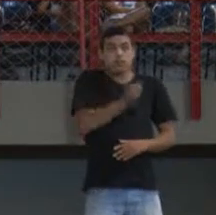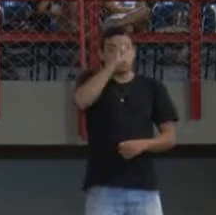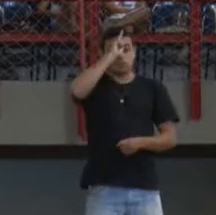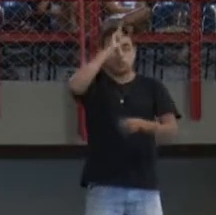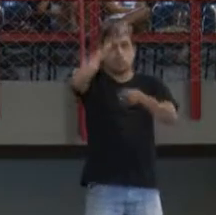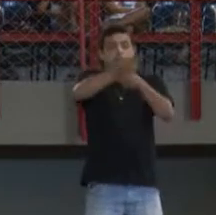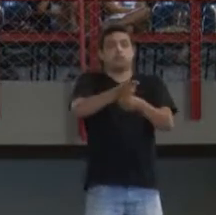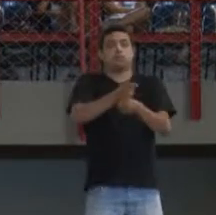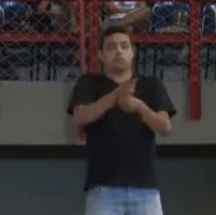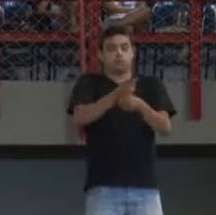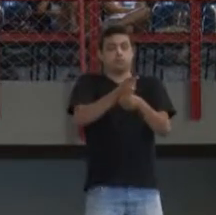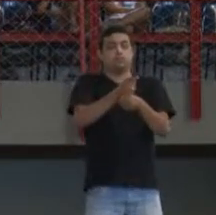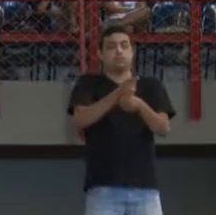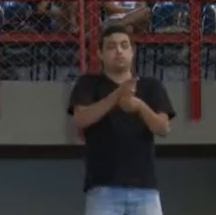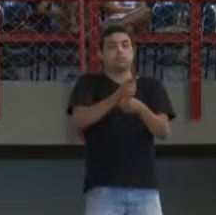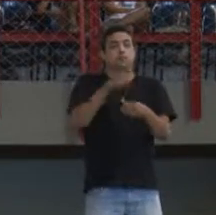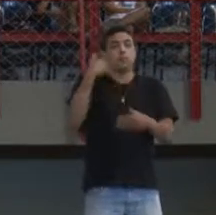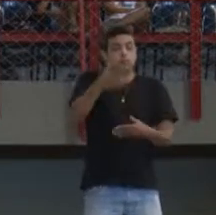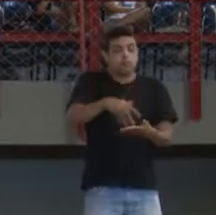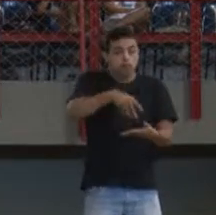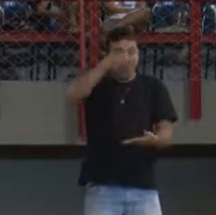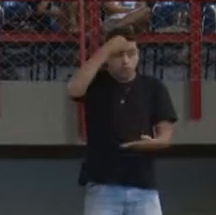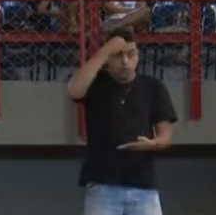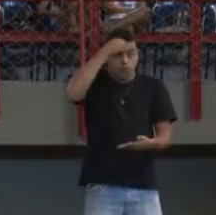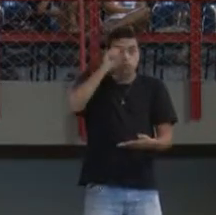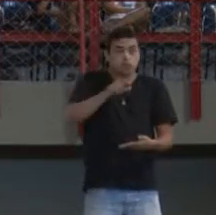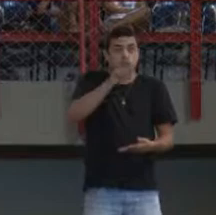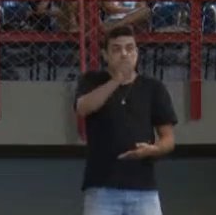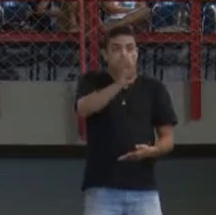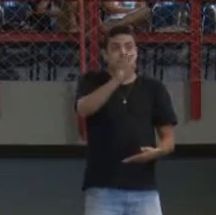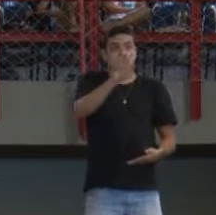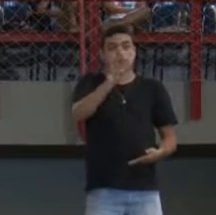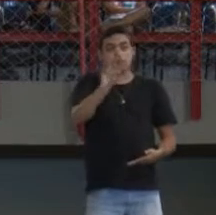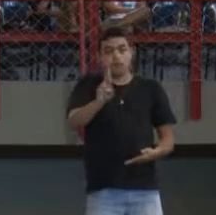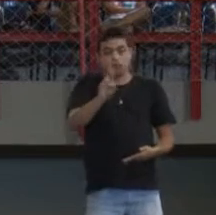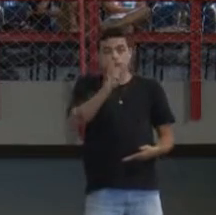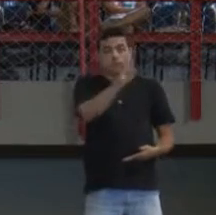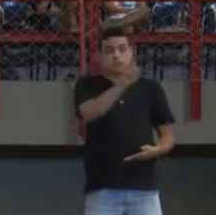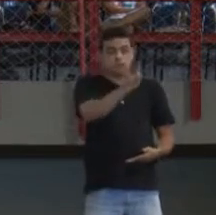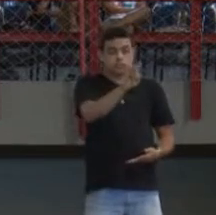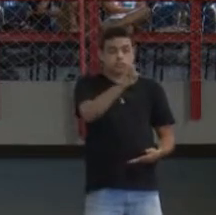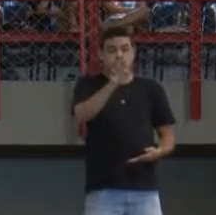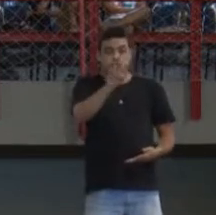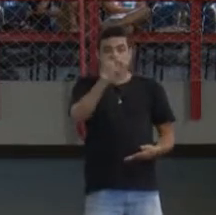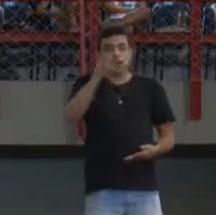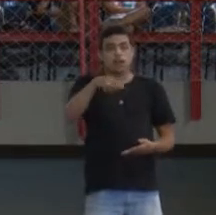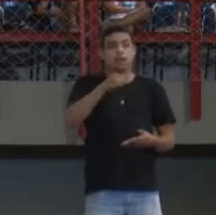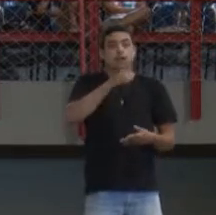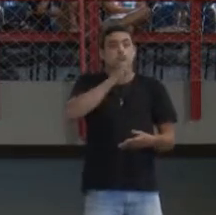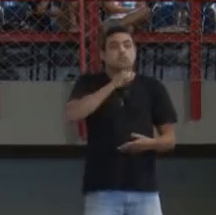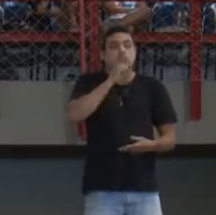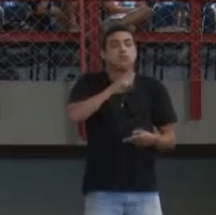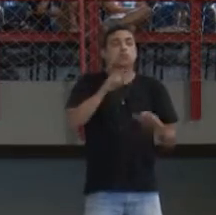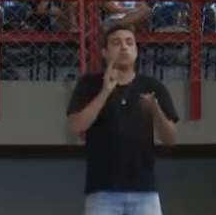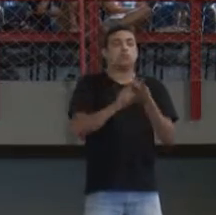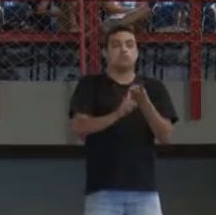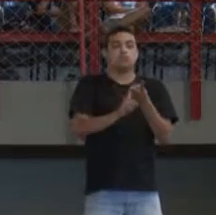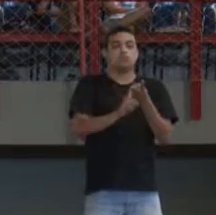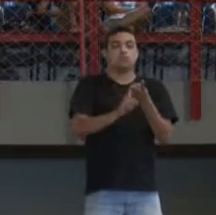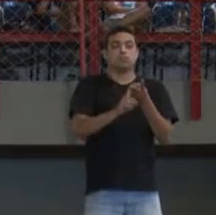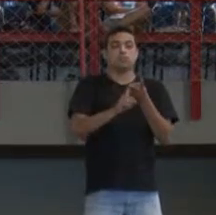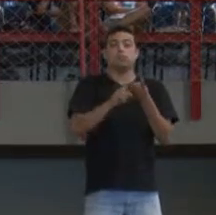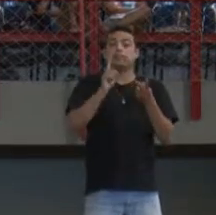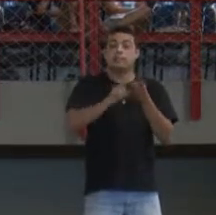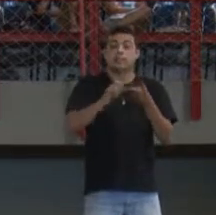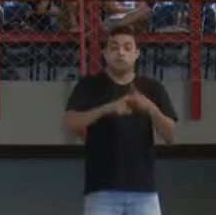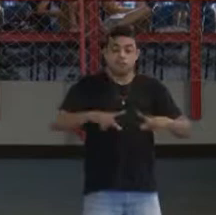geronte. Até hoje o radical GER quer dizer idoso, fralda geriátrica.